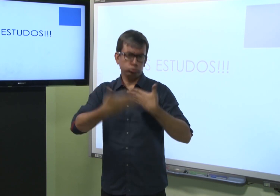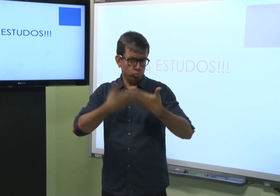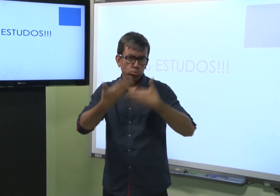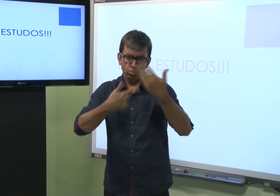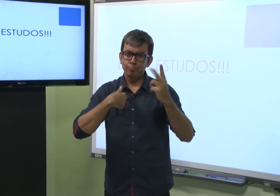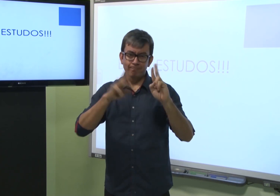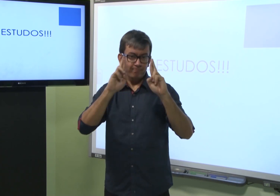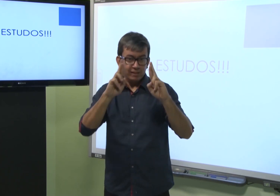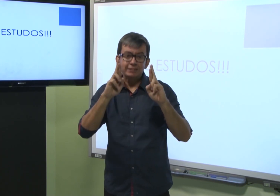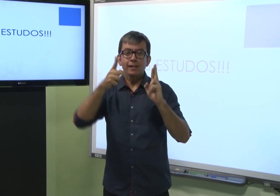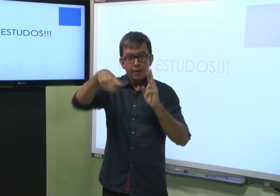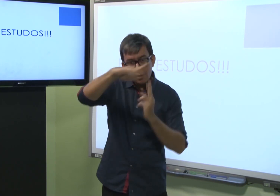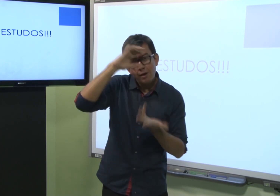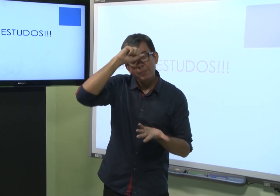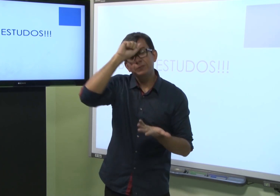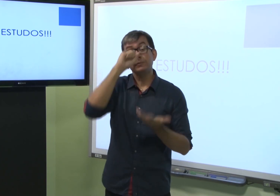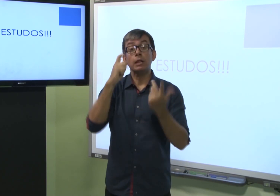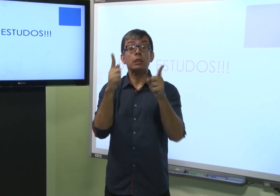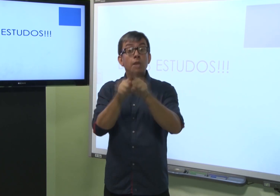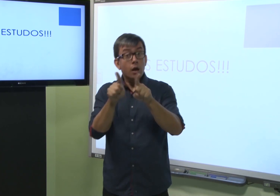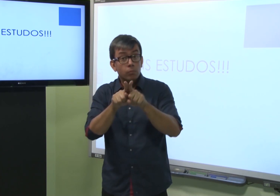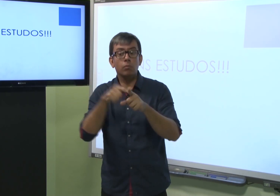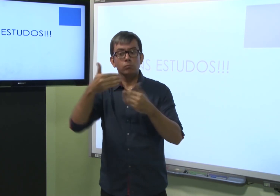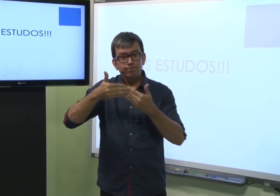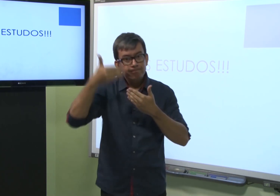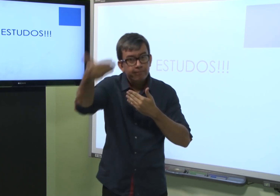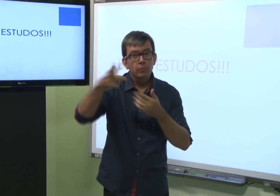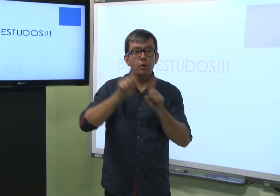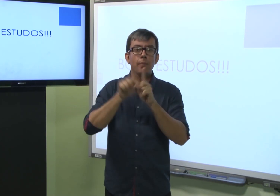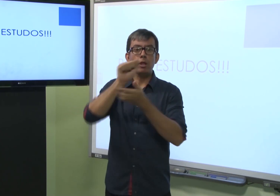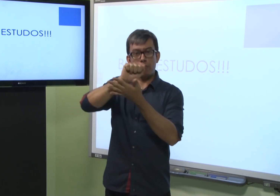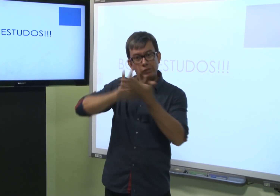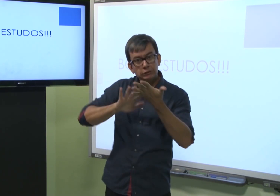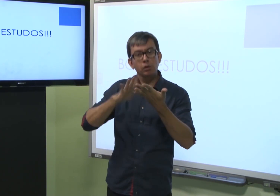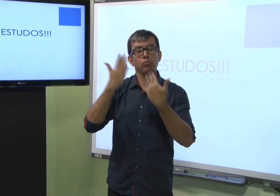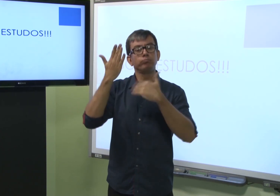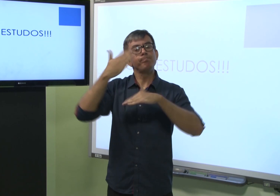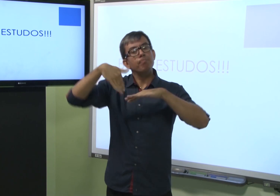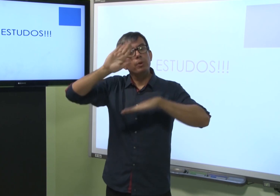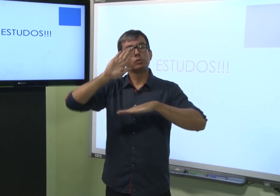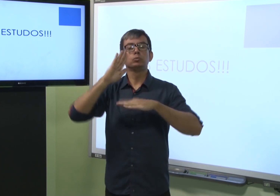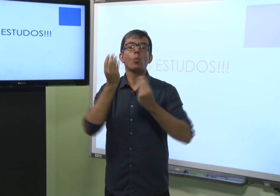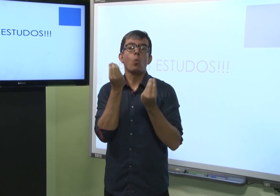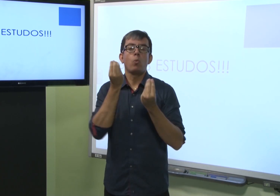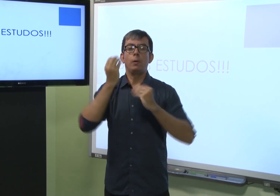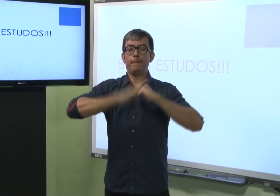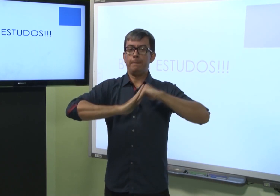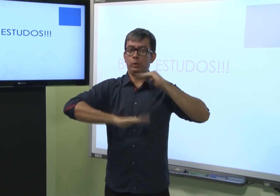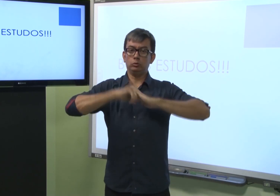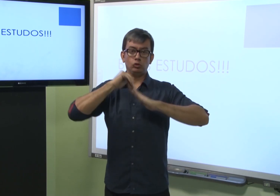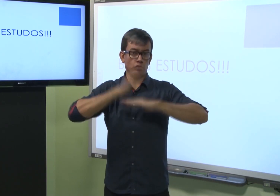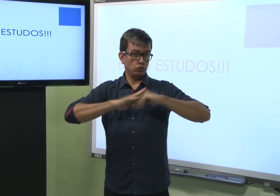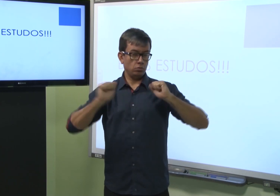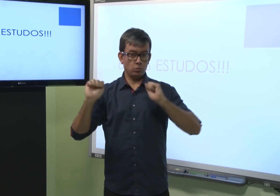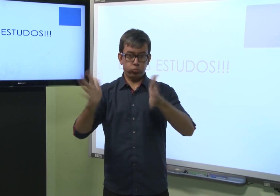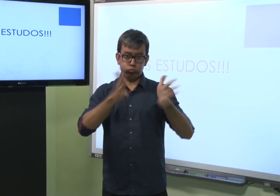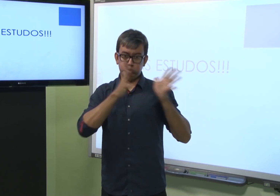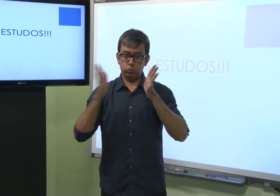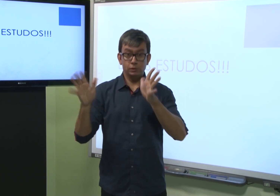bem? Torço para que vocês continuem aprendendo. E na próxima aula nós vamos ter